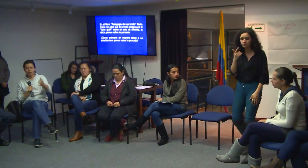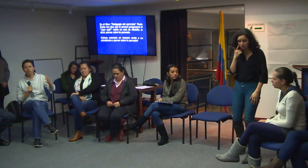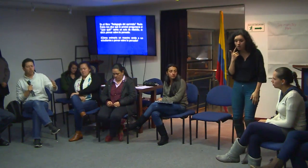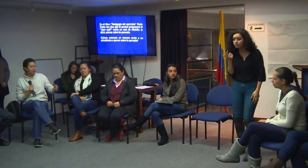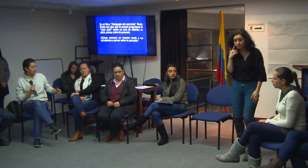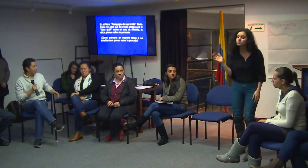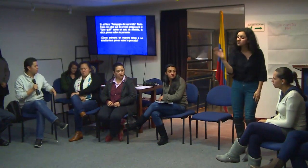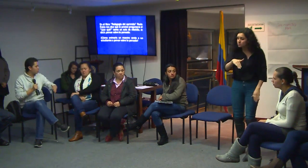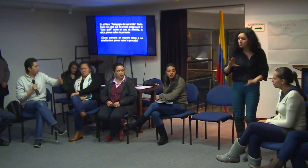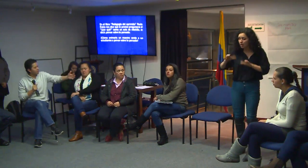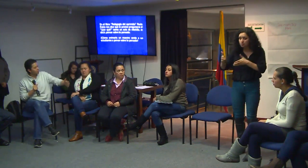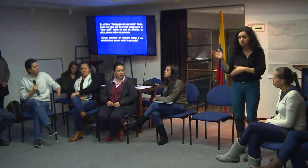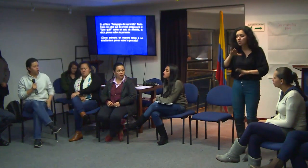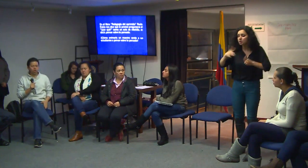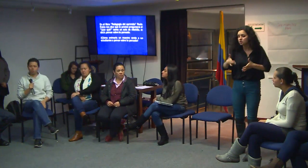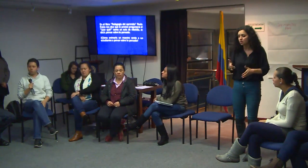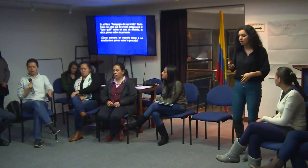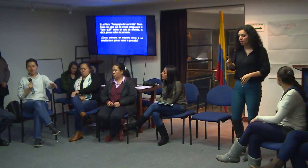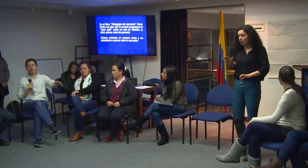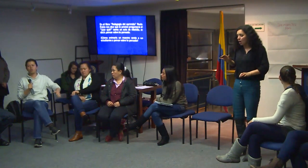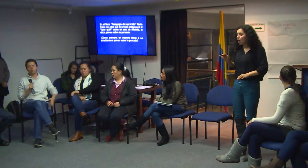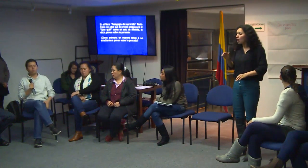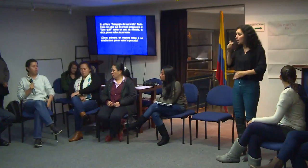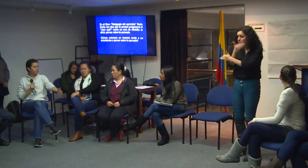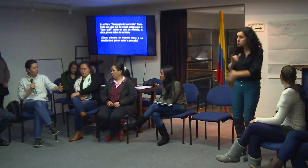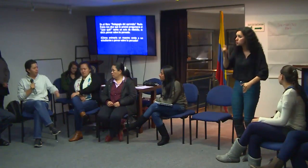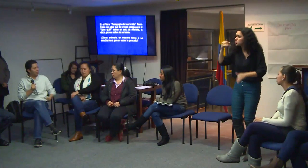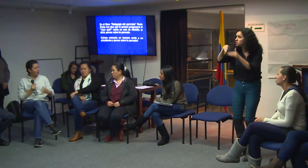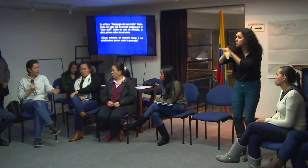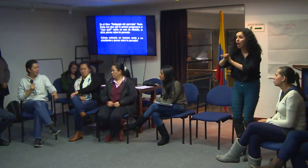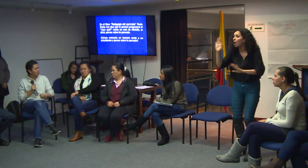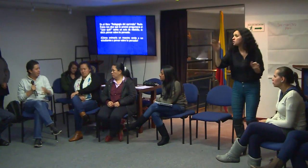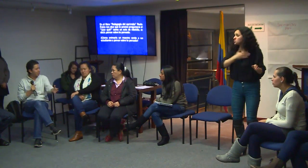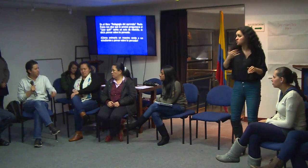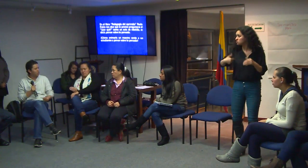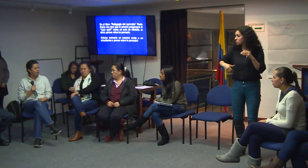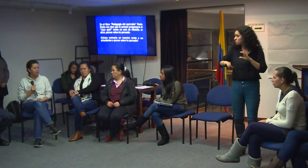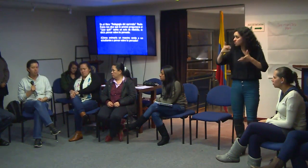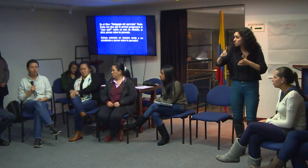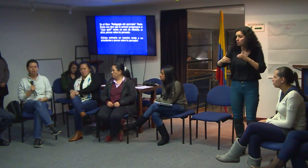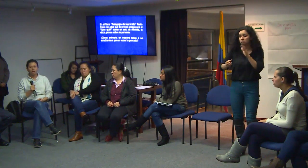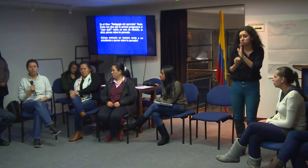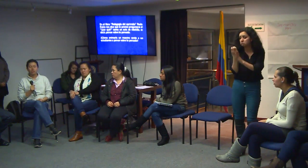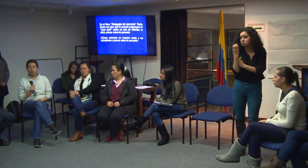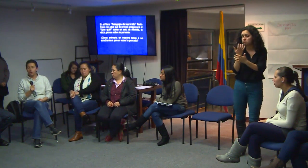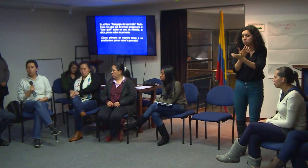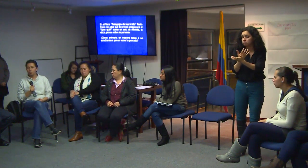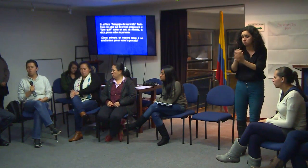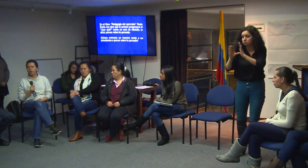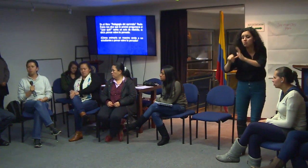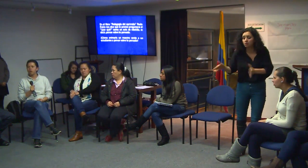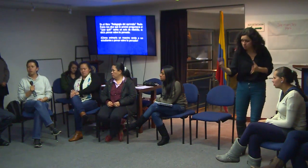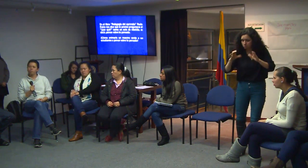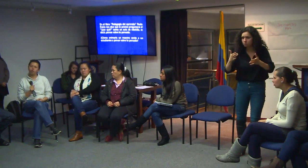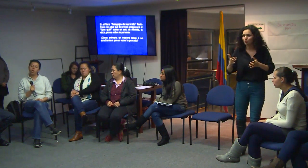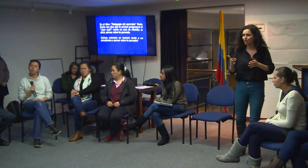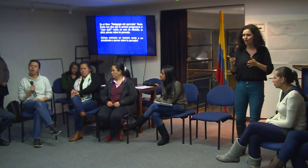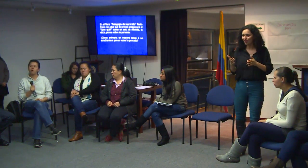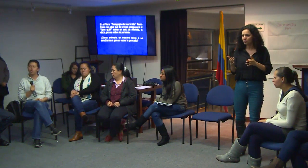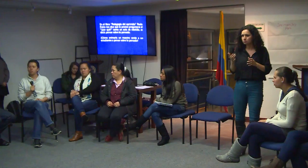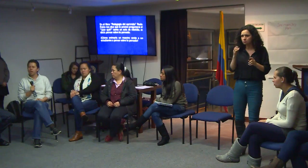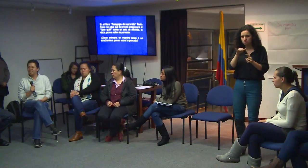clase, tenemos clase porque los chiquitos sí entraron, entonces vamos a empezar matemáticas, ciencias sociales, sino que ellos puedan preguntarse el